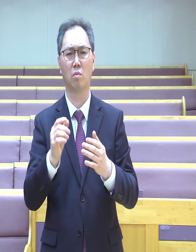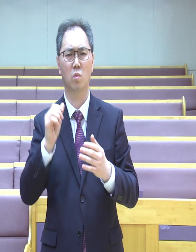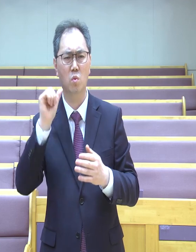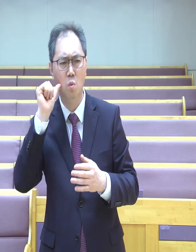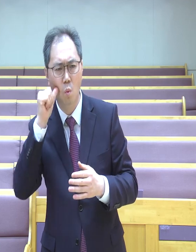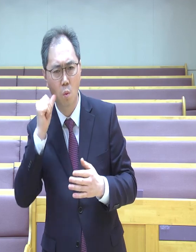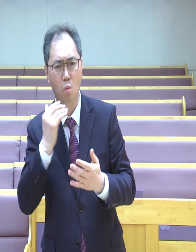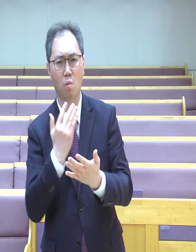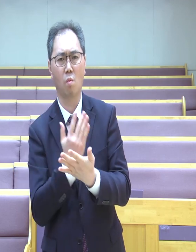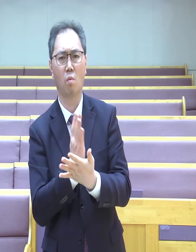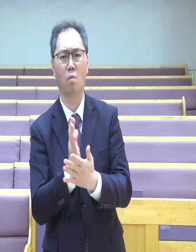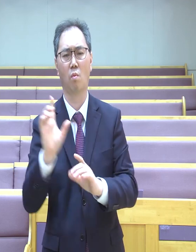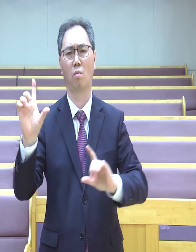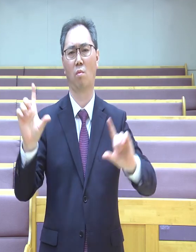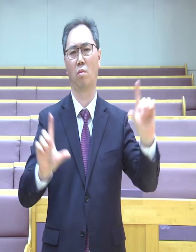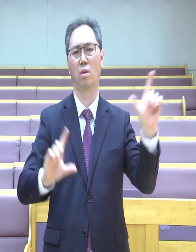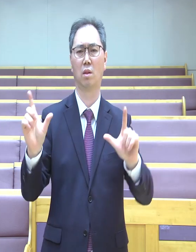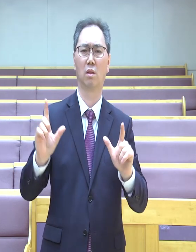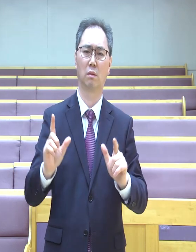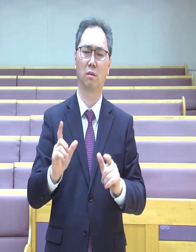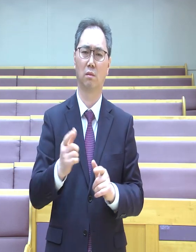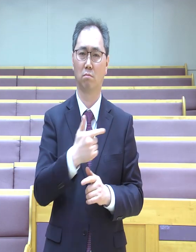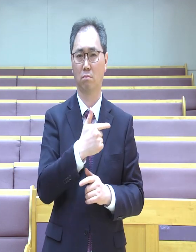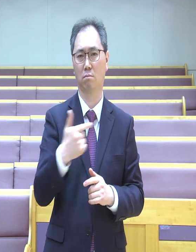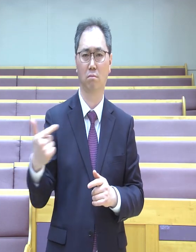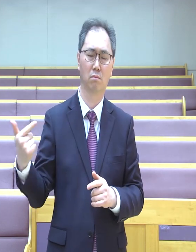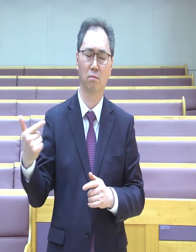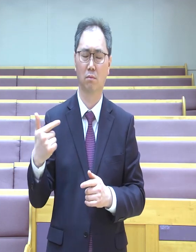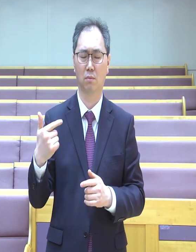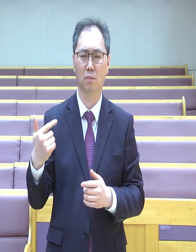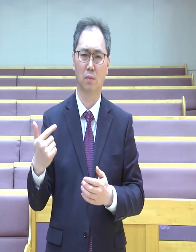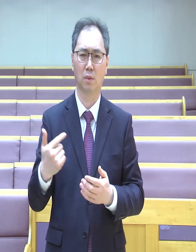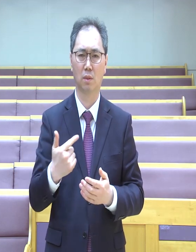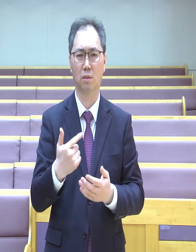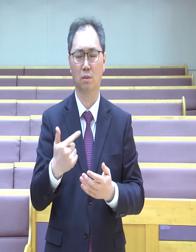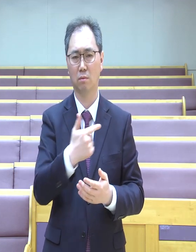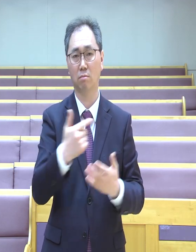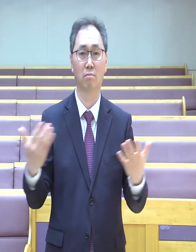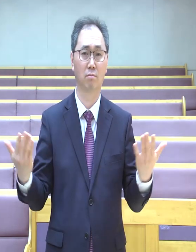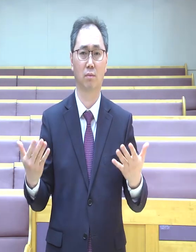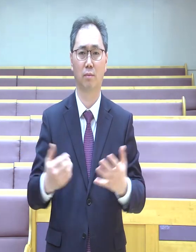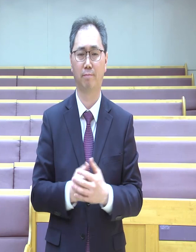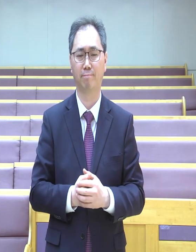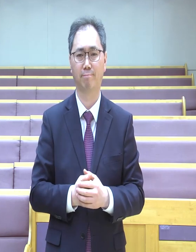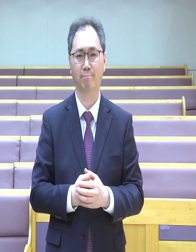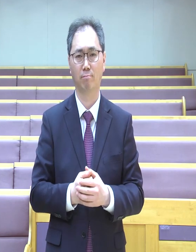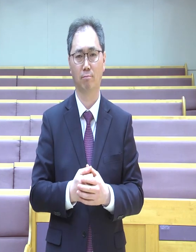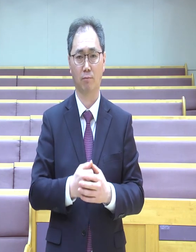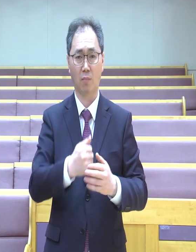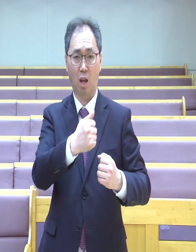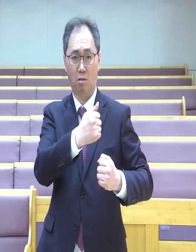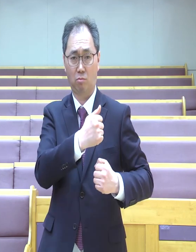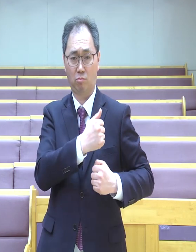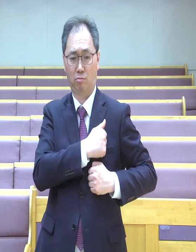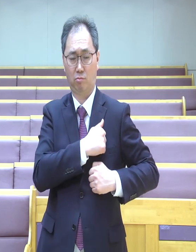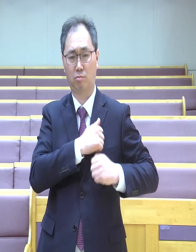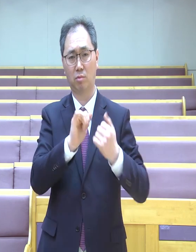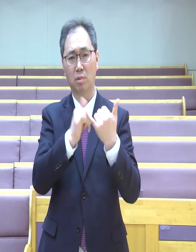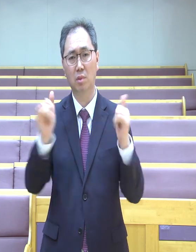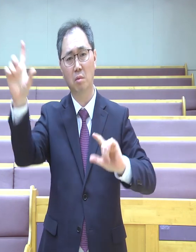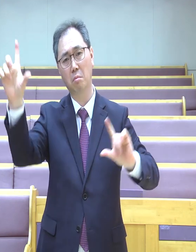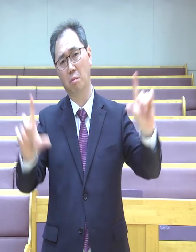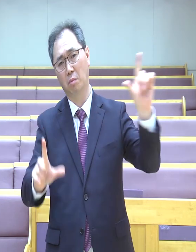있으니 얼마나 기가 막힌 노릇입니까? 이 군인들에게는 사형 집행이